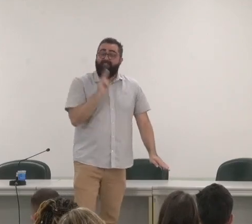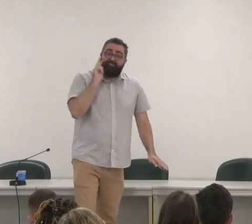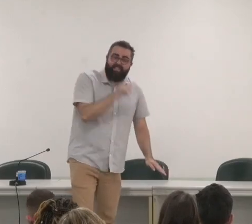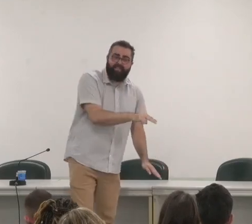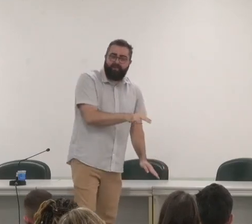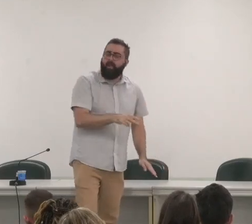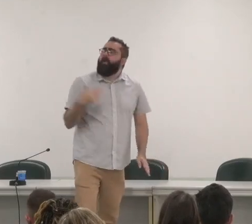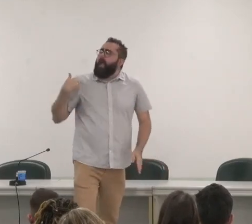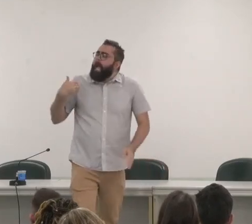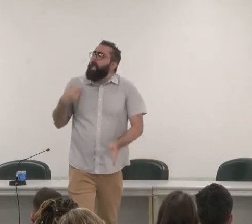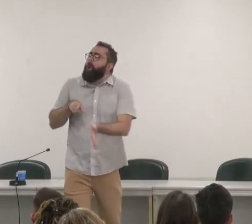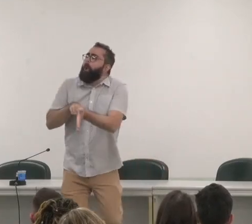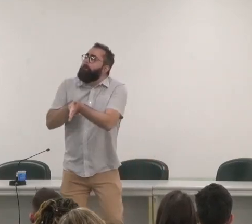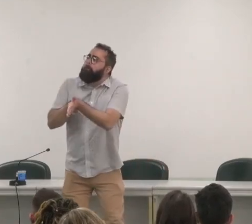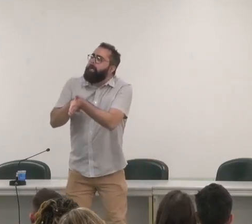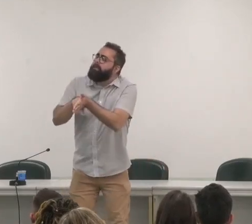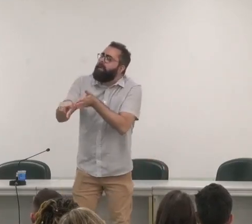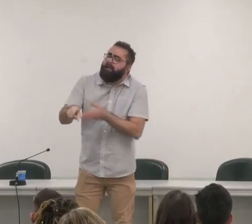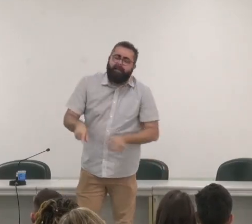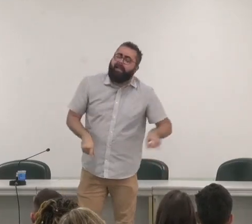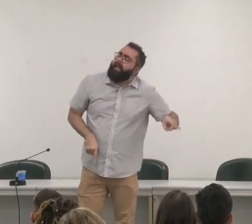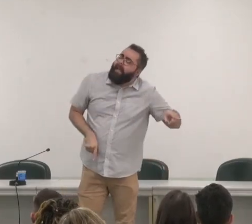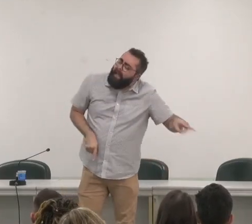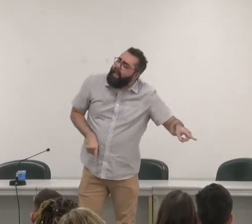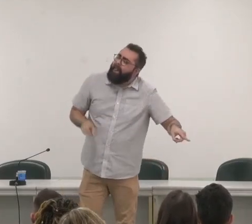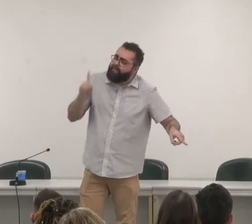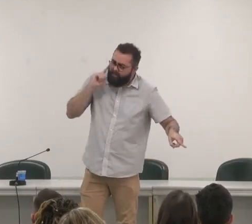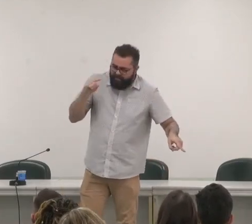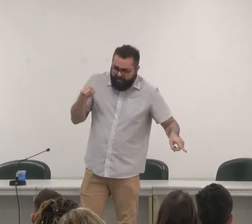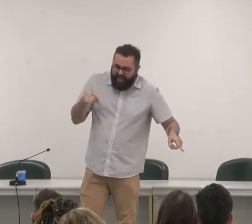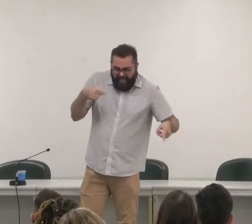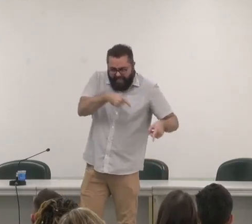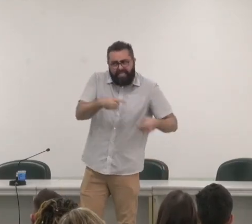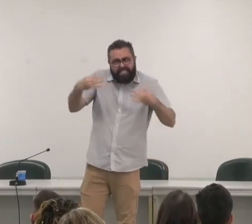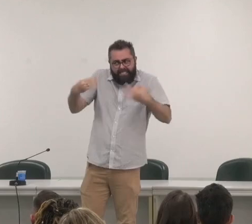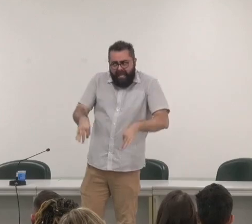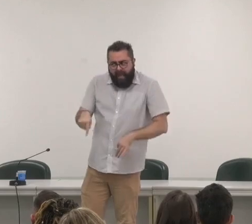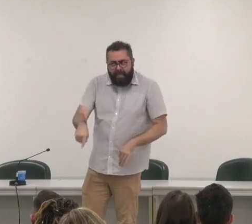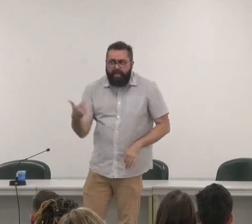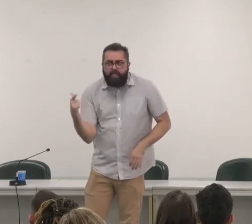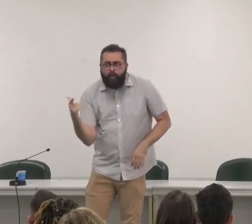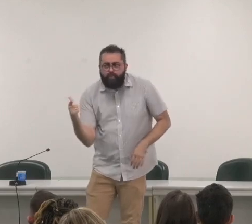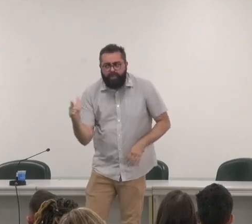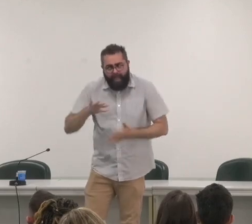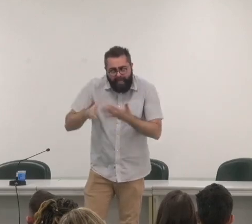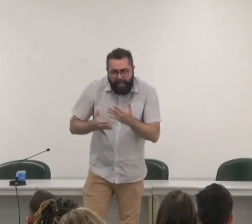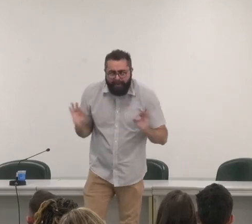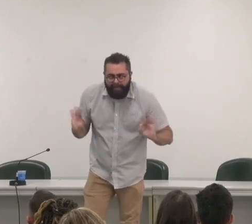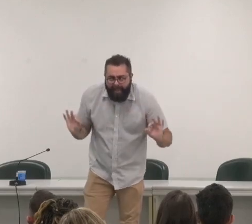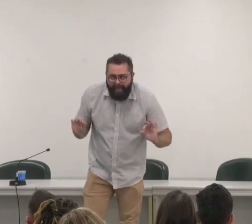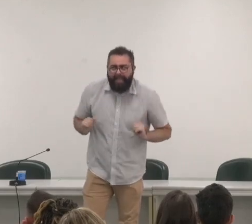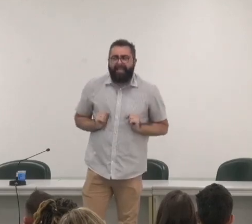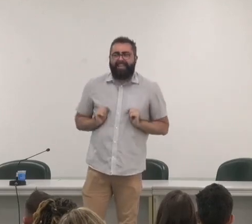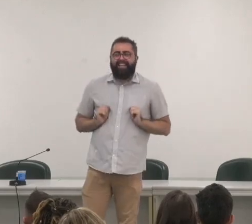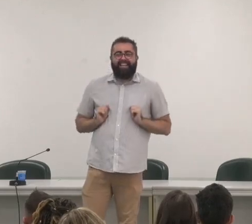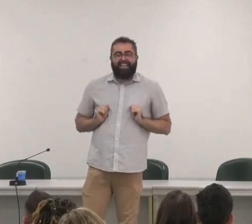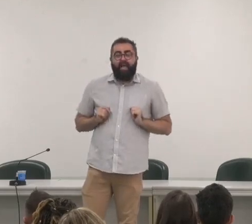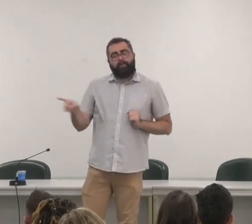Lembrem-se, em 1932, a primeira pessoa surda nascida. E aí a gente perguntava, como é que essa pessoa utilizava a